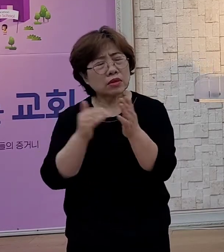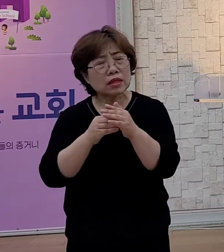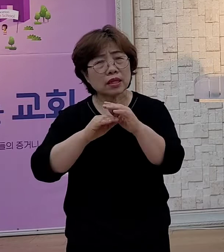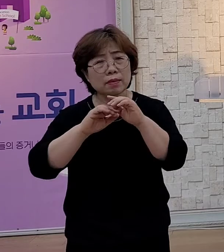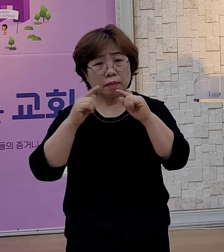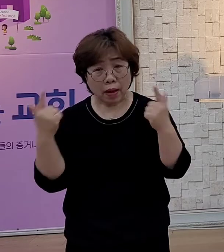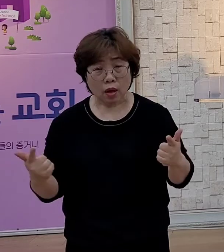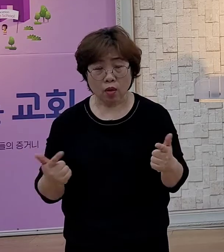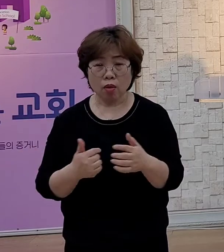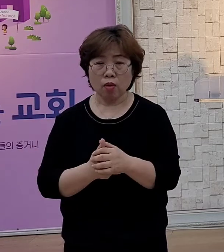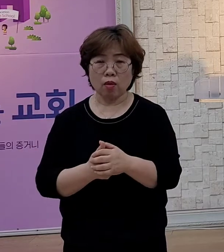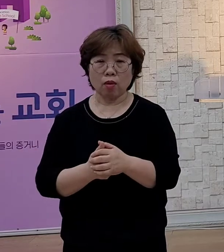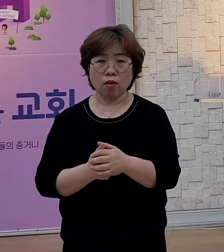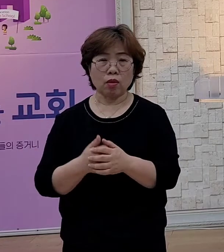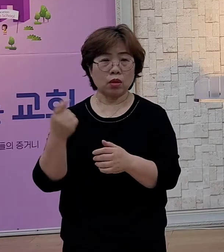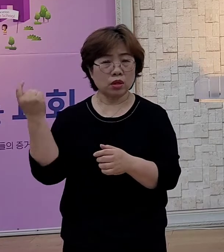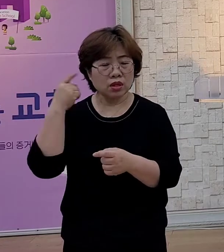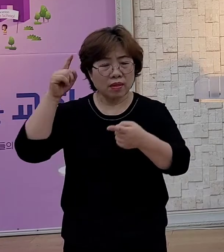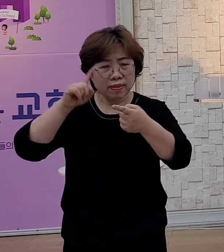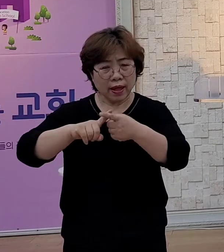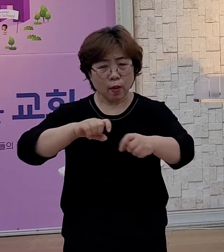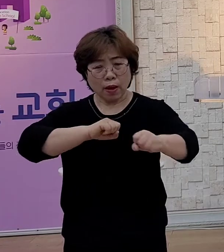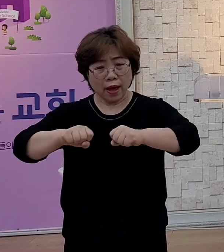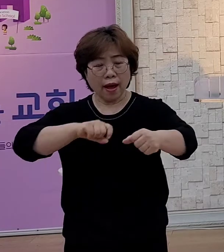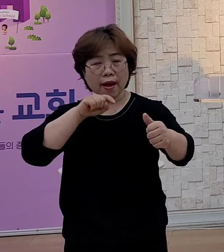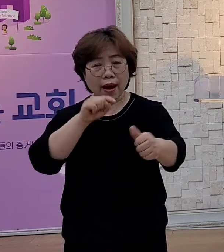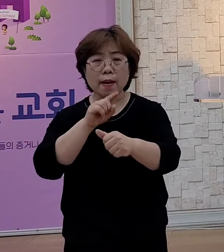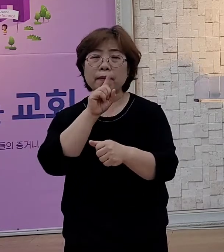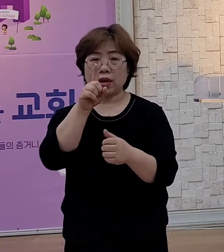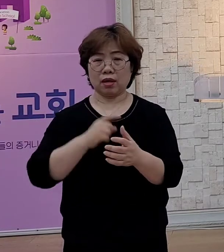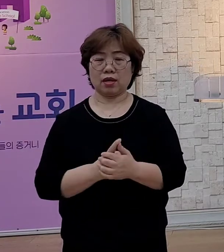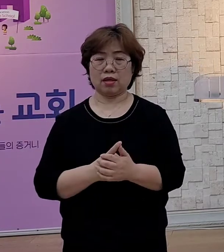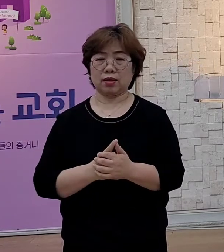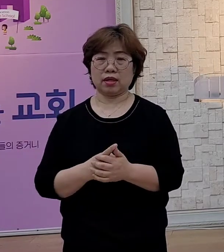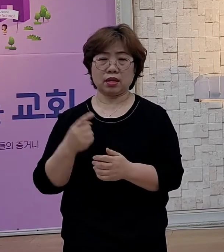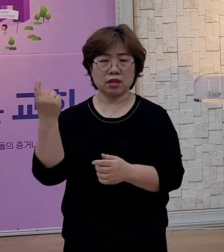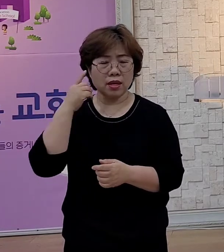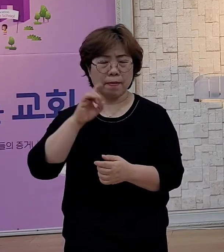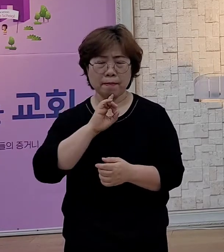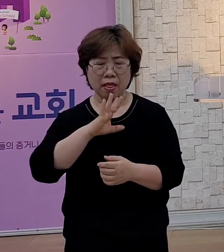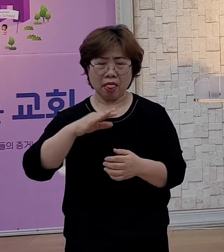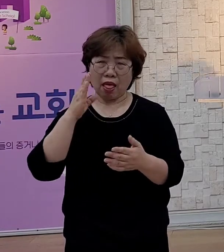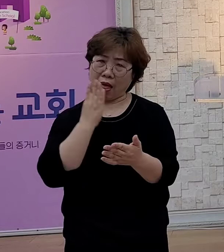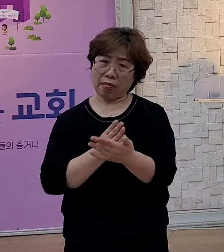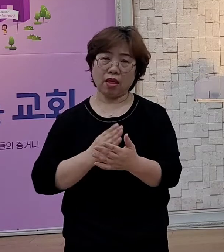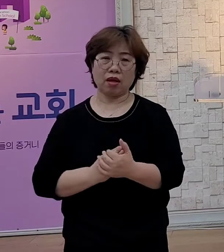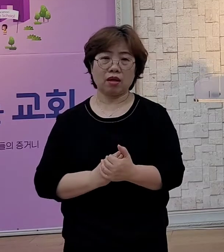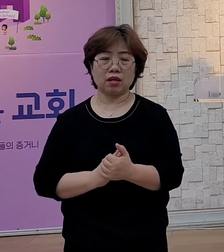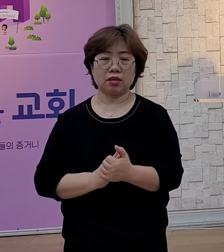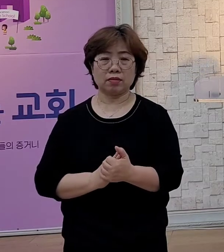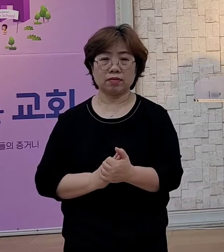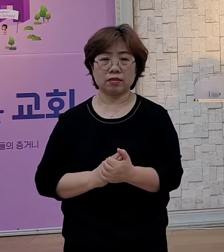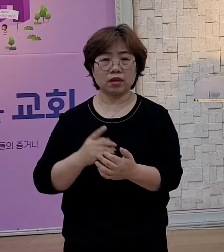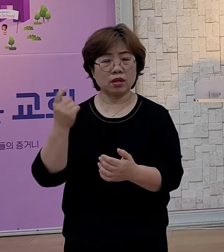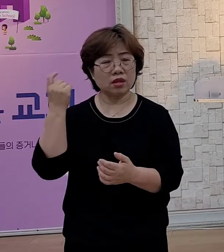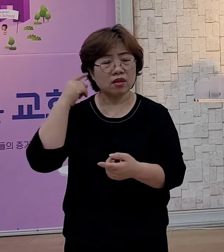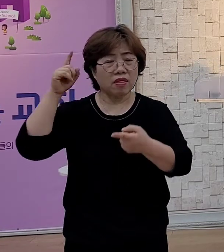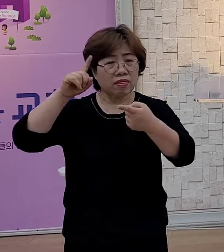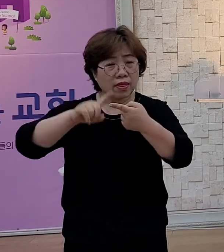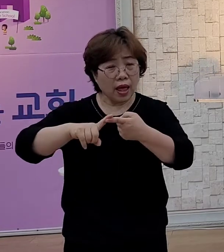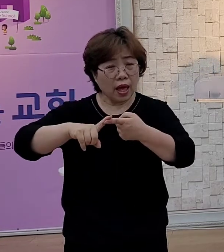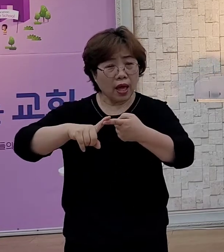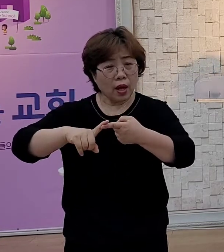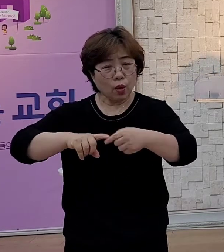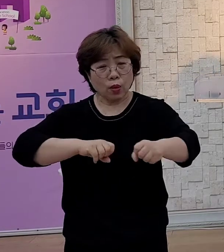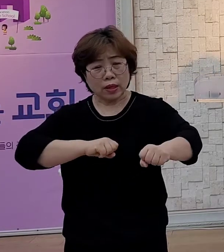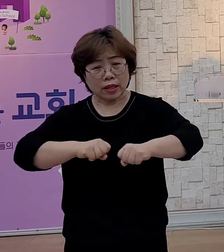참여함으로 그냥 만족하는 성도들이 너무 많다는 거예요. 듣기만 하지 말고 그 말씀을 들은 대로 행하도록